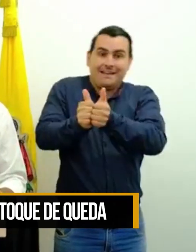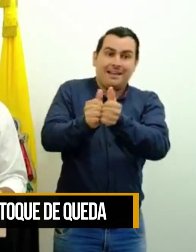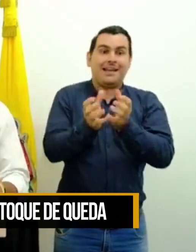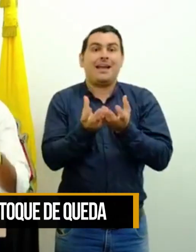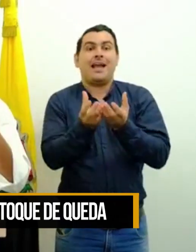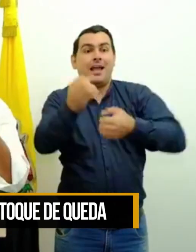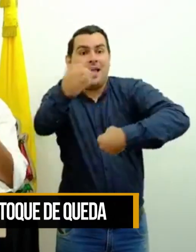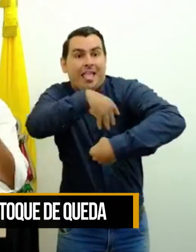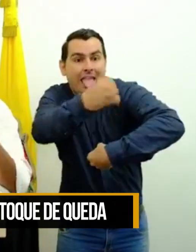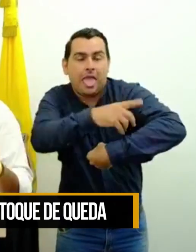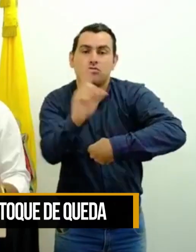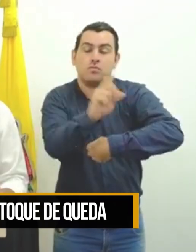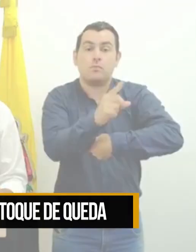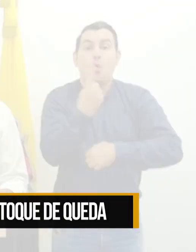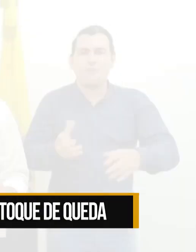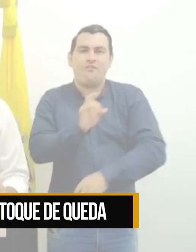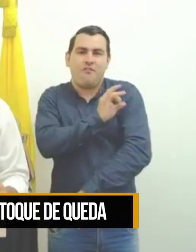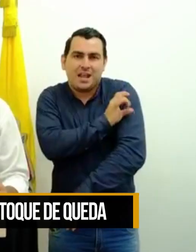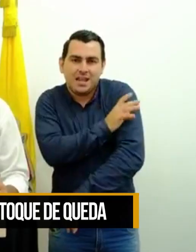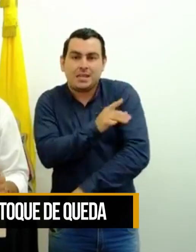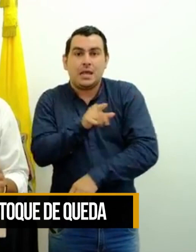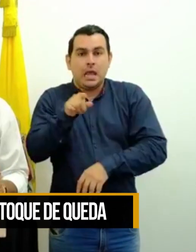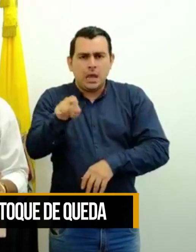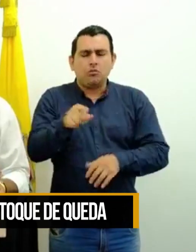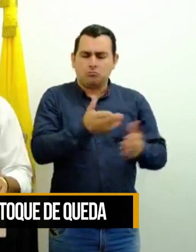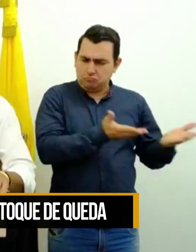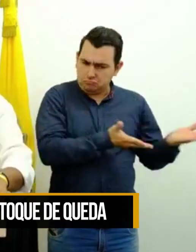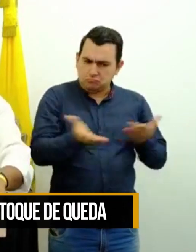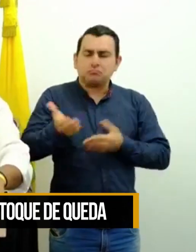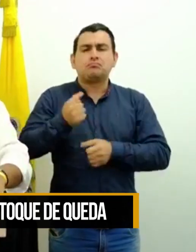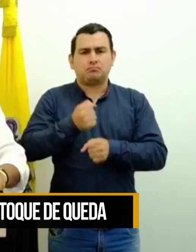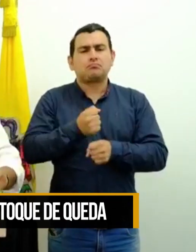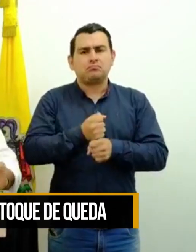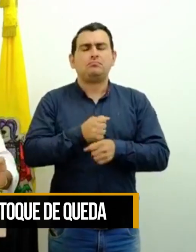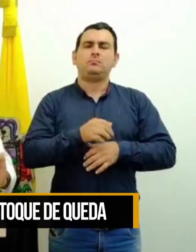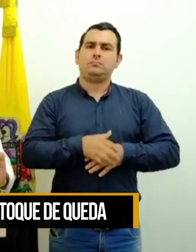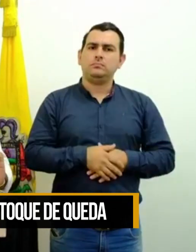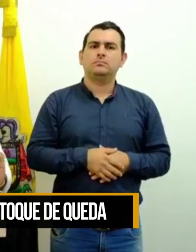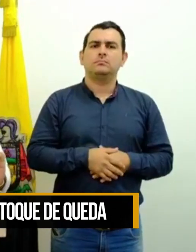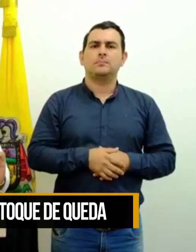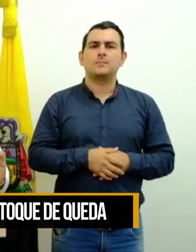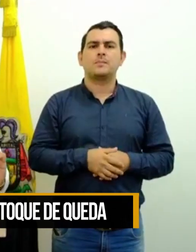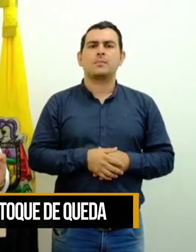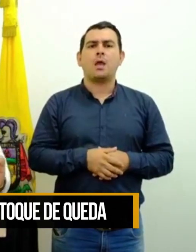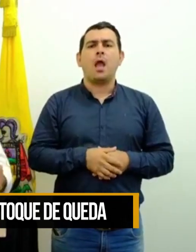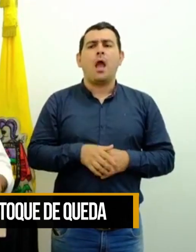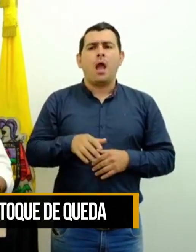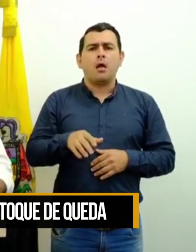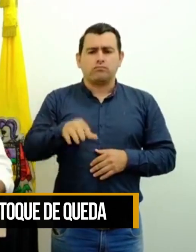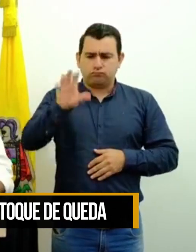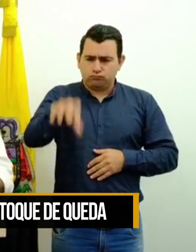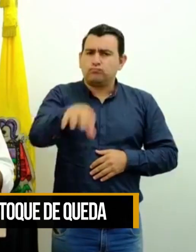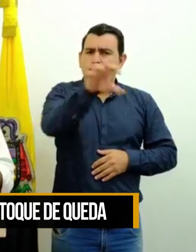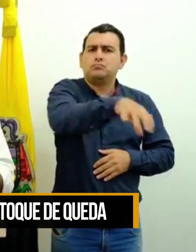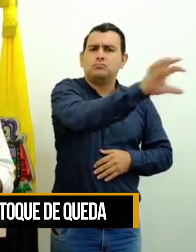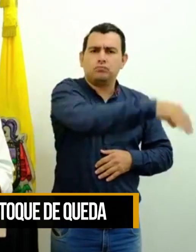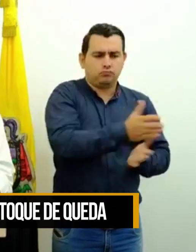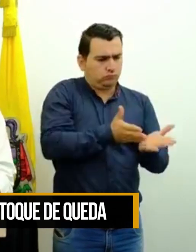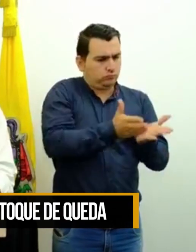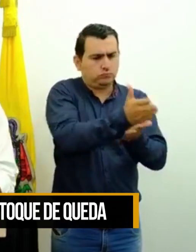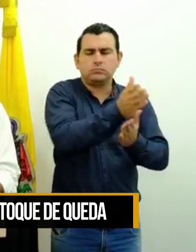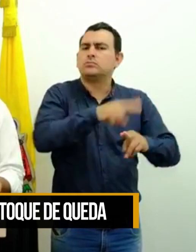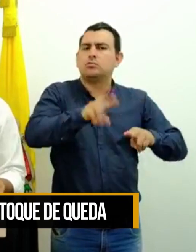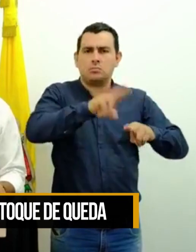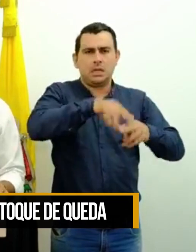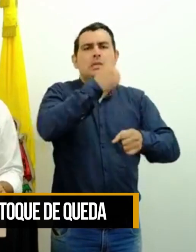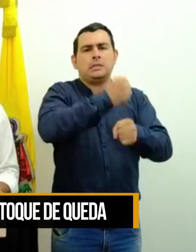Se permite una sola persona. Muchos sectores van a seguir trabajando, cumpliendo para